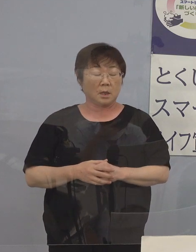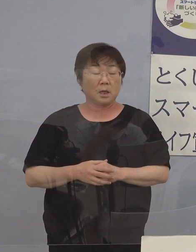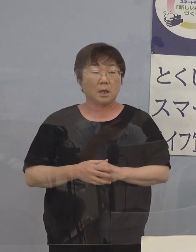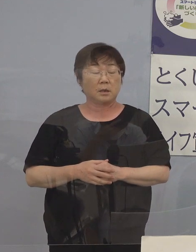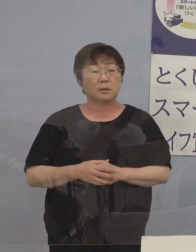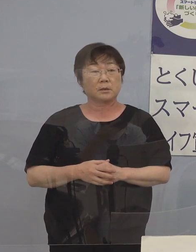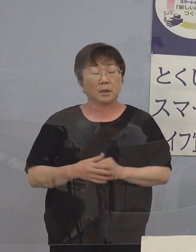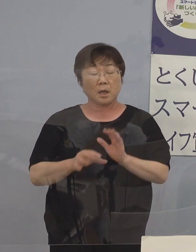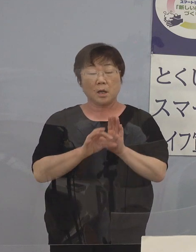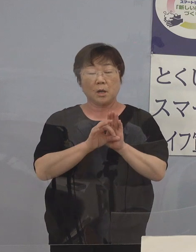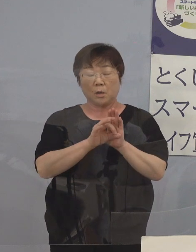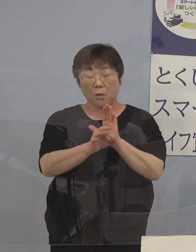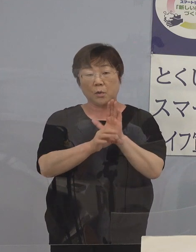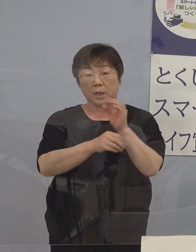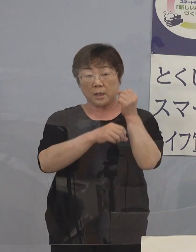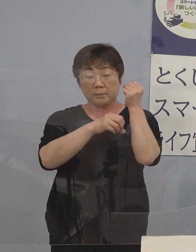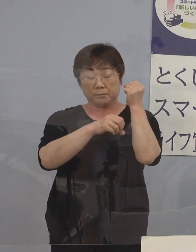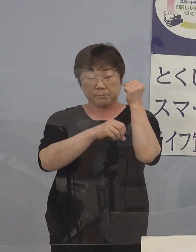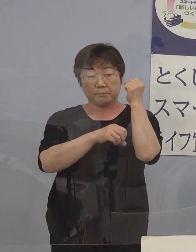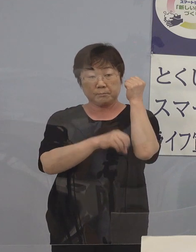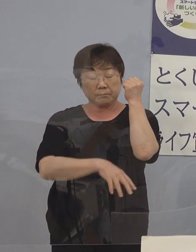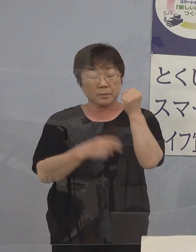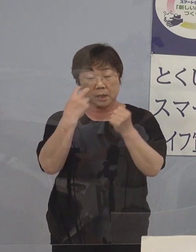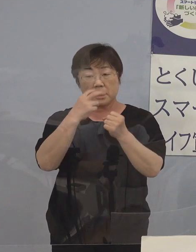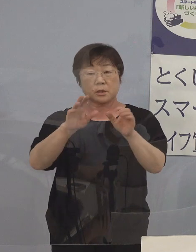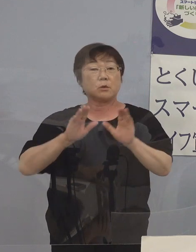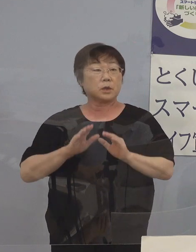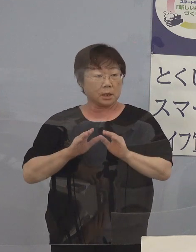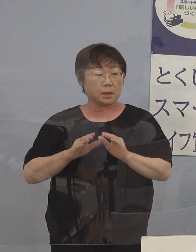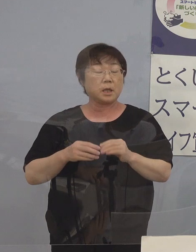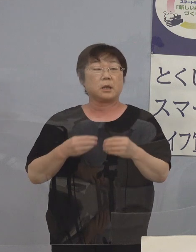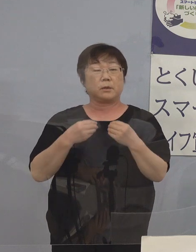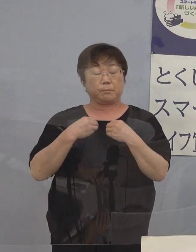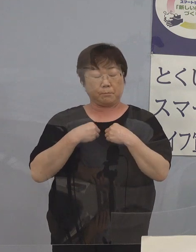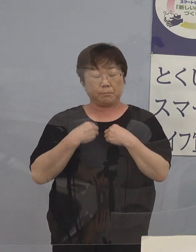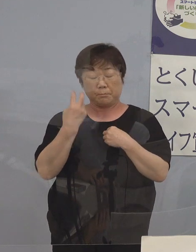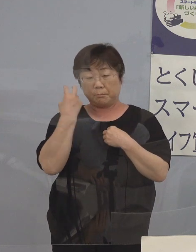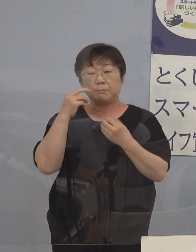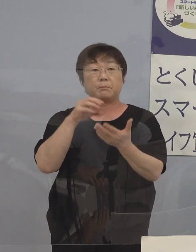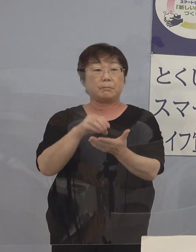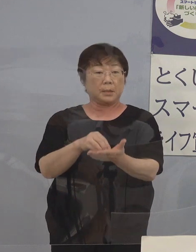抗原検査を医療機関で受けられまして、その結果陽性